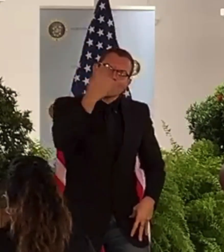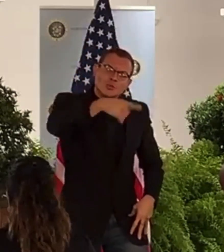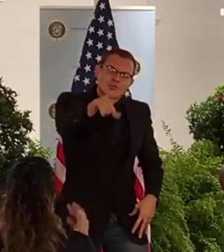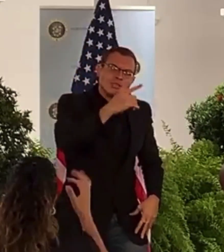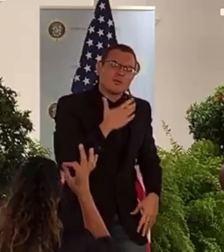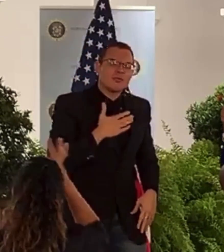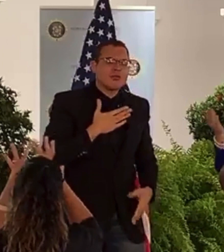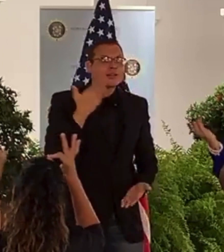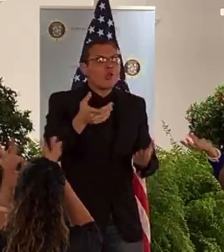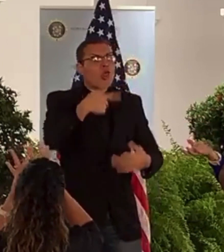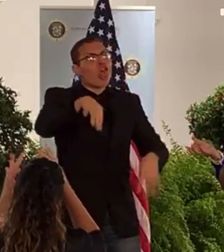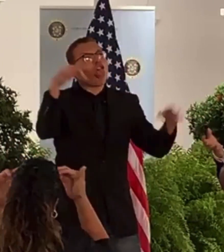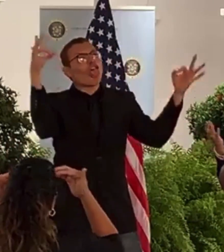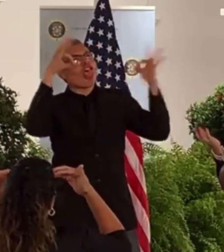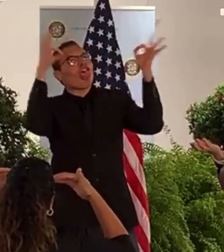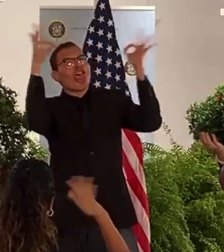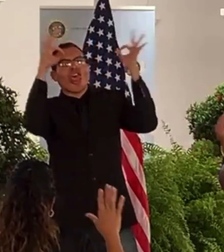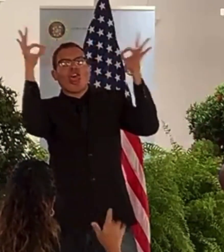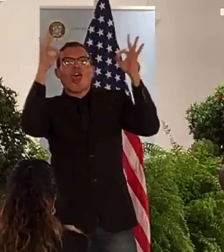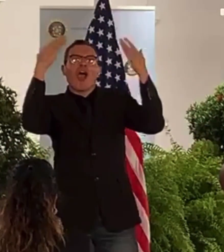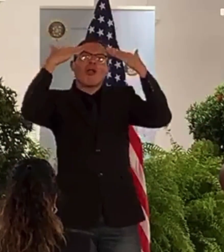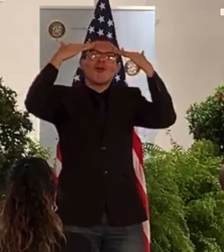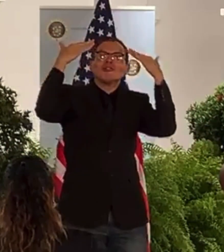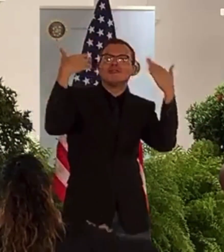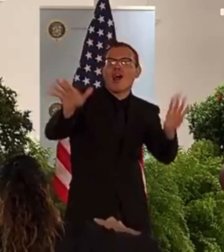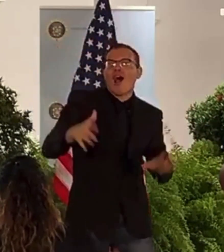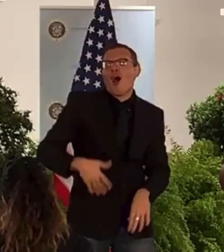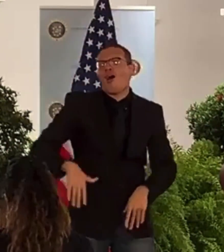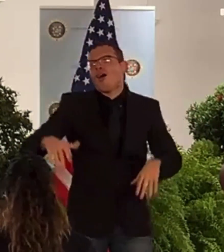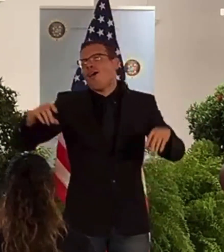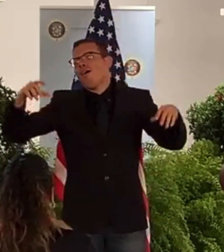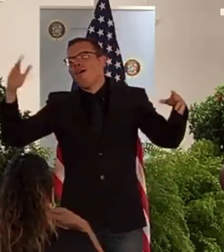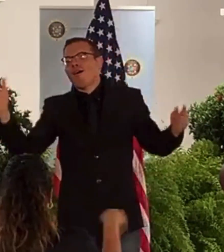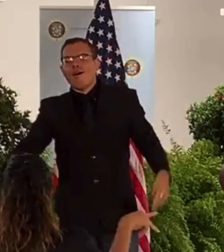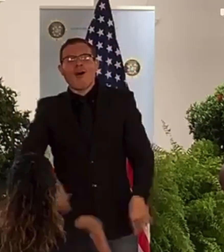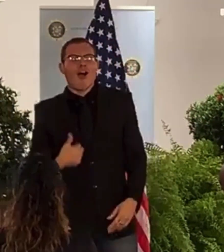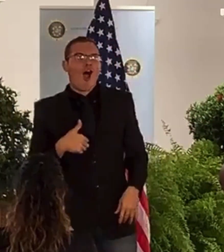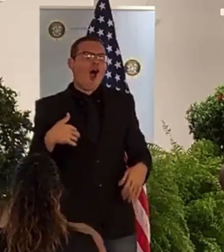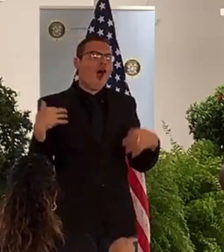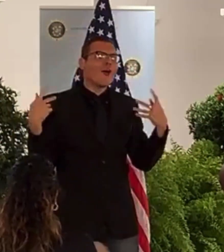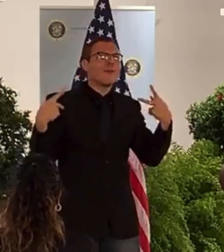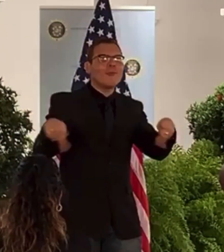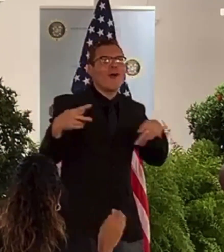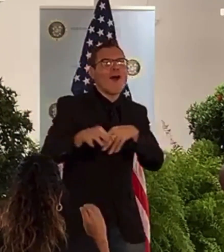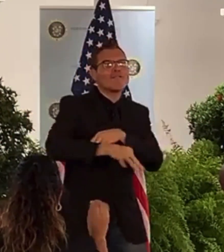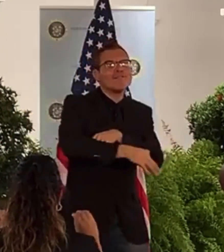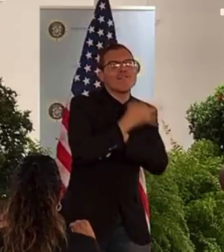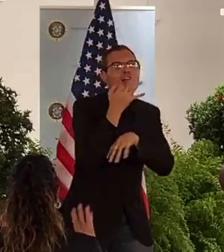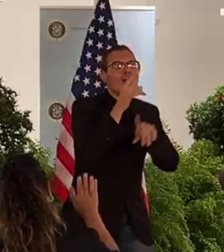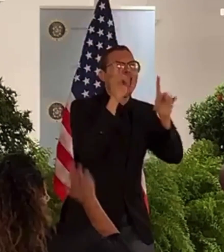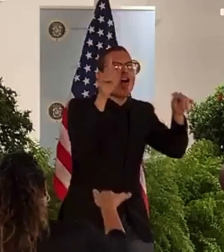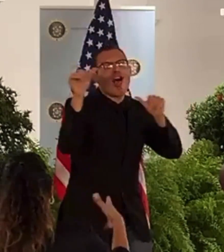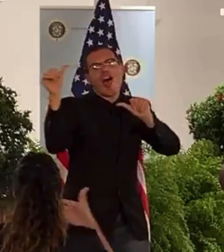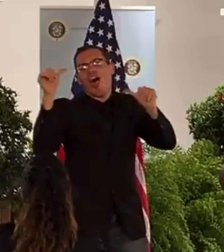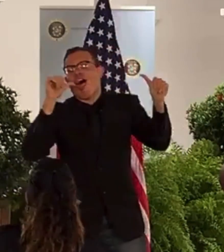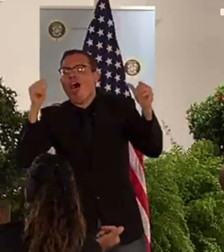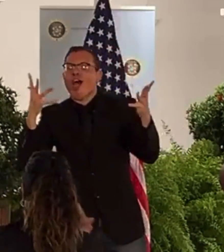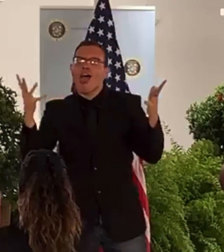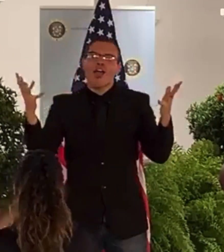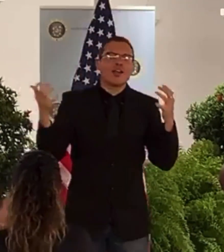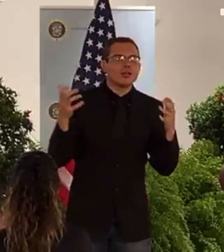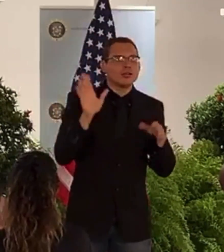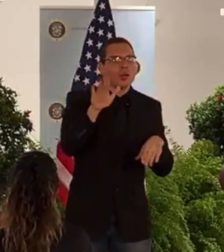de que entonces los lugares de fiesta los han llevado a las casas ustedes se están exponiendo a que todas esas personas si hay alguien contagiado